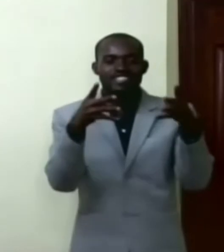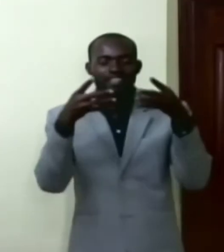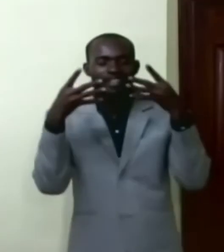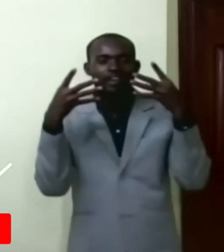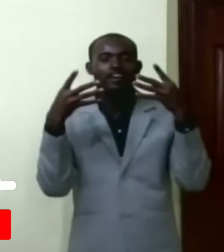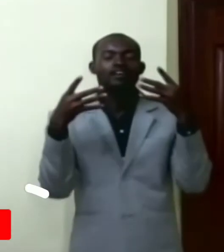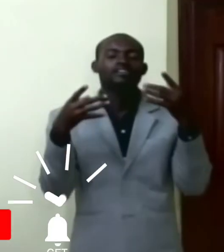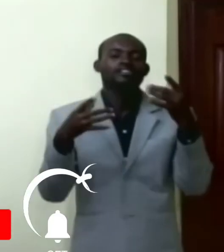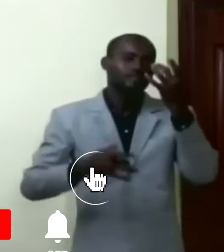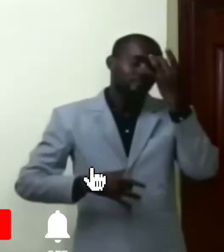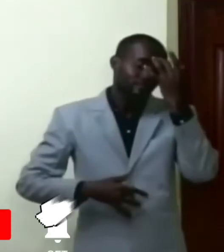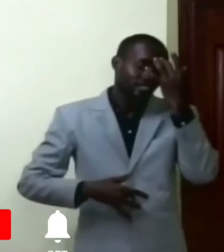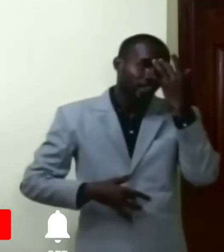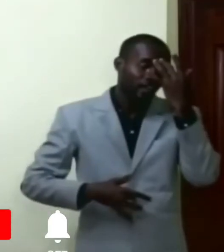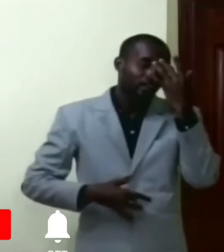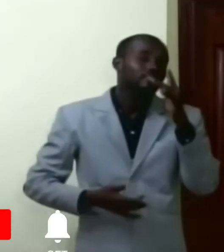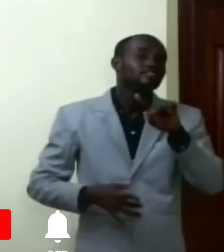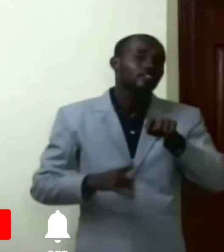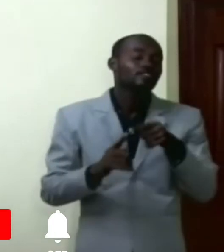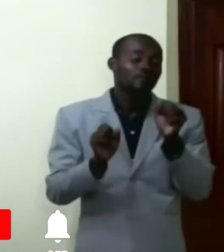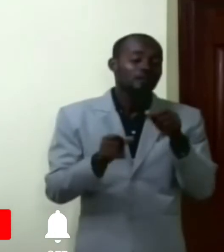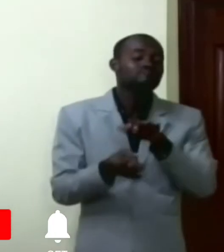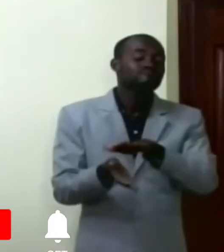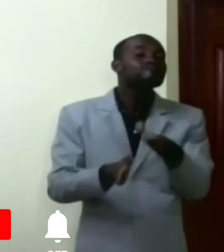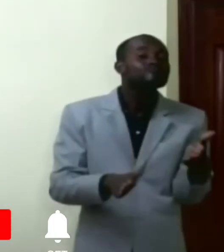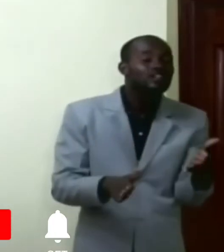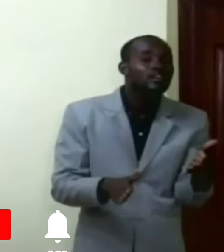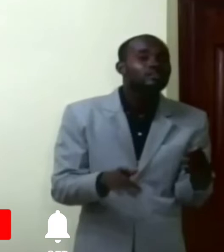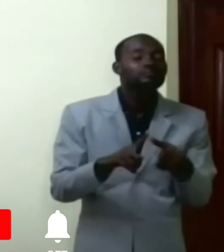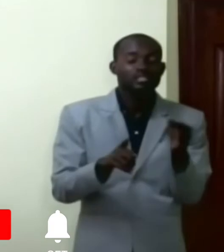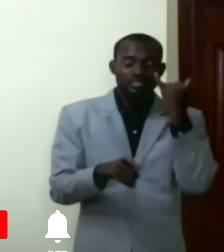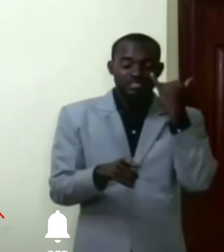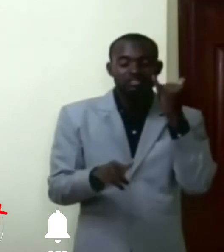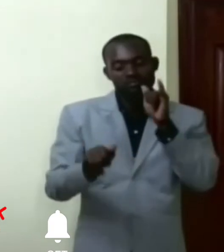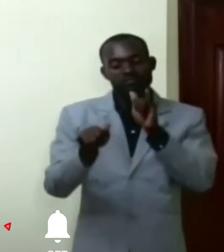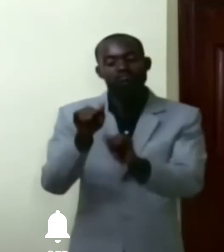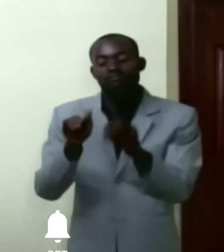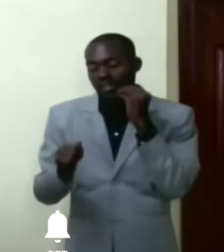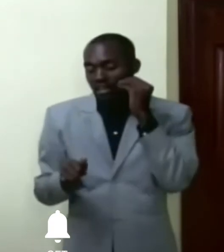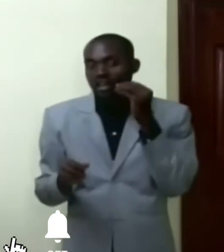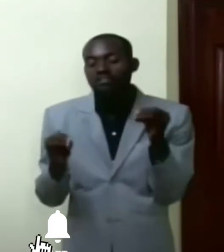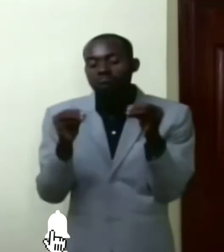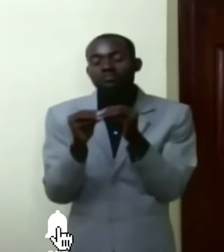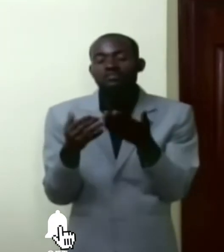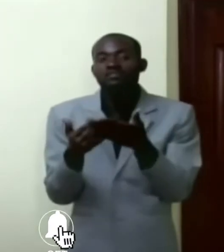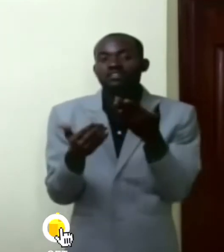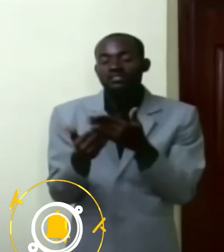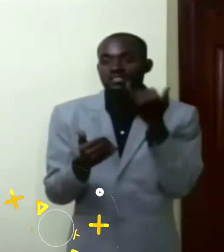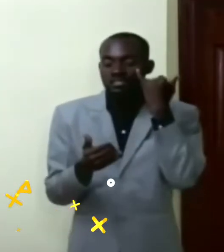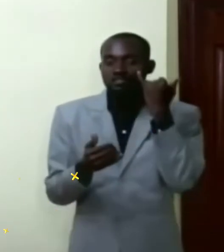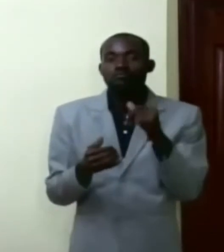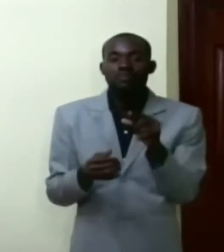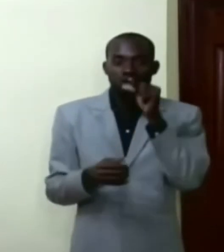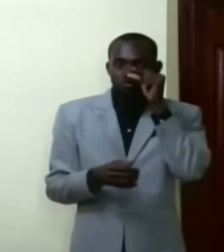nous la caille. La caille, on est plus facile pour nous nettoyer la caille. Nous passons le clorox, nous passons